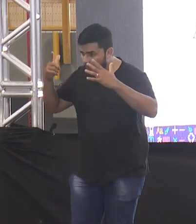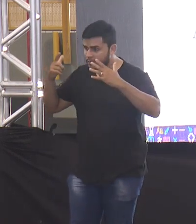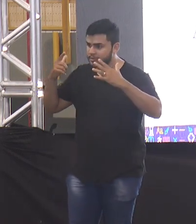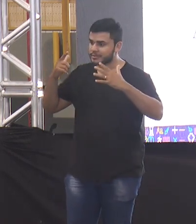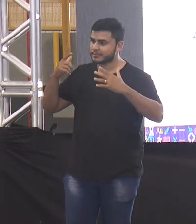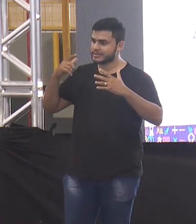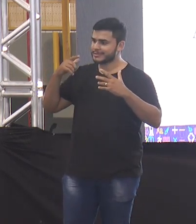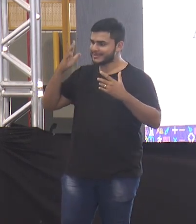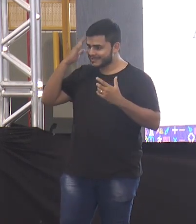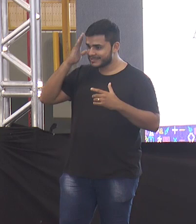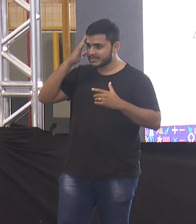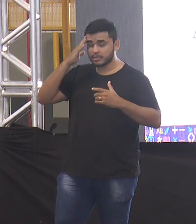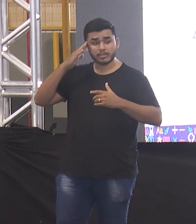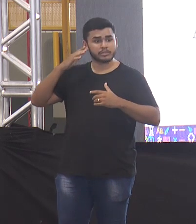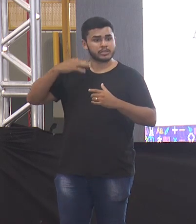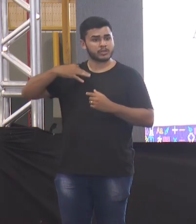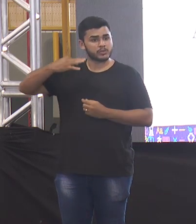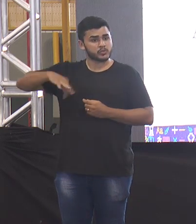dor,